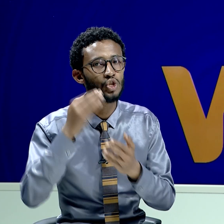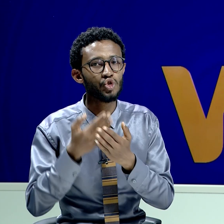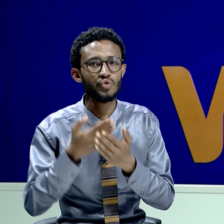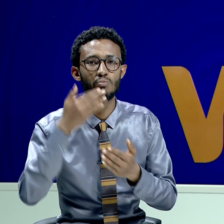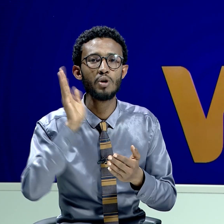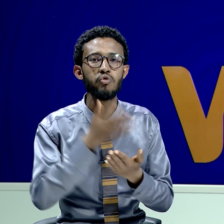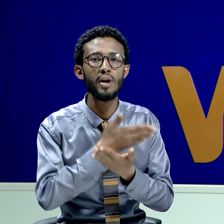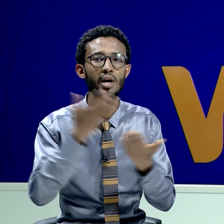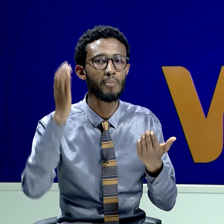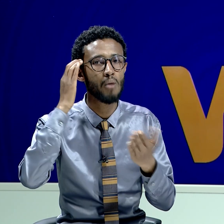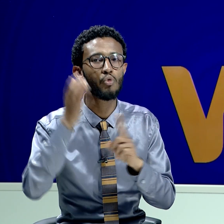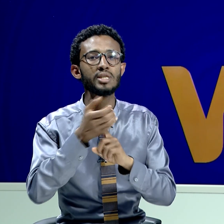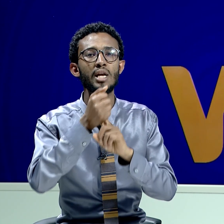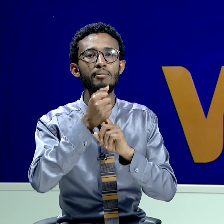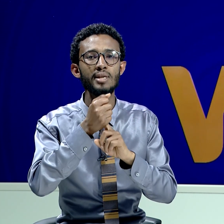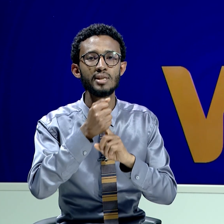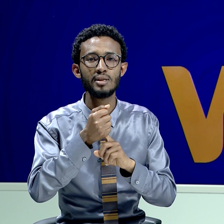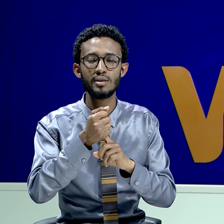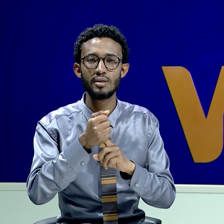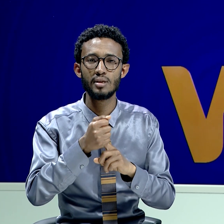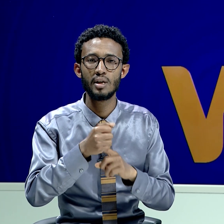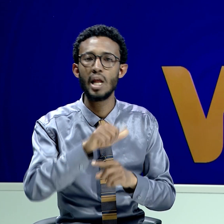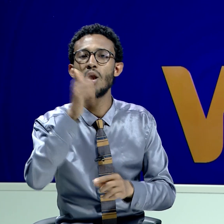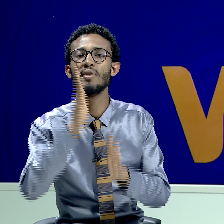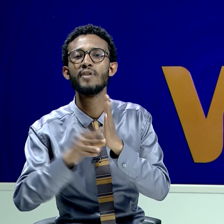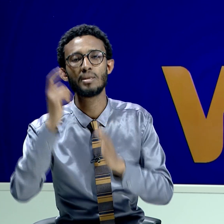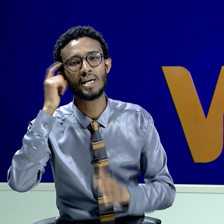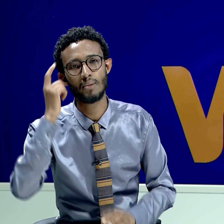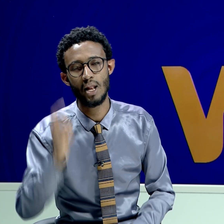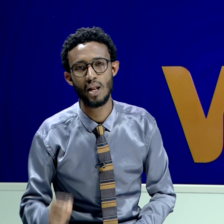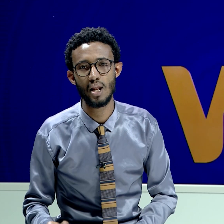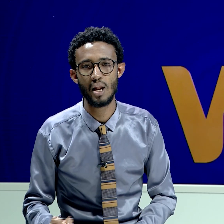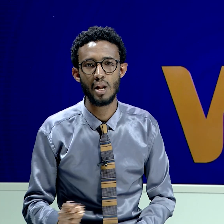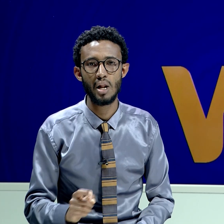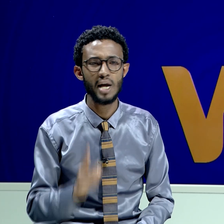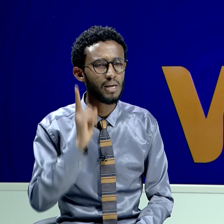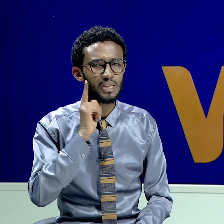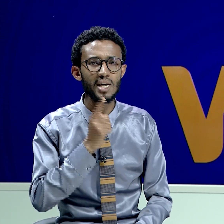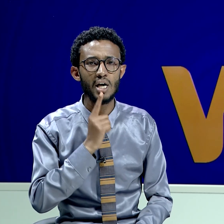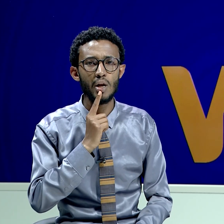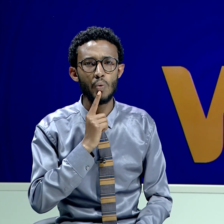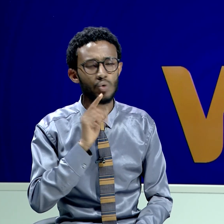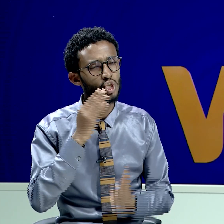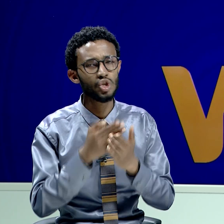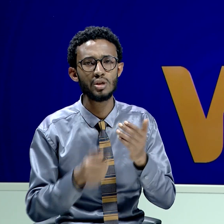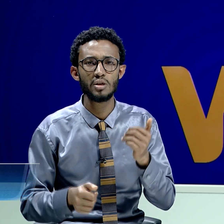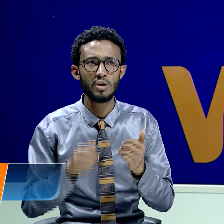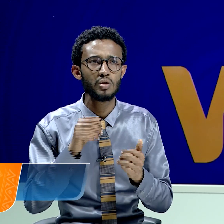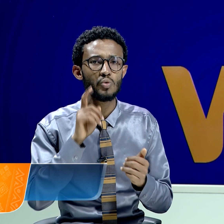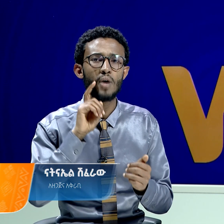ያልጭ መጥፎ ነገር በመምኑ ስለሚይዝ ያለው ለመፈጸም ያስባል። አንድ መስበሳ ነው ልጅ ጾታ